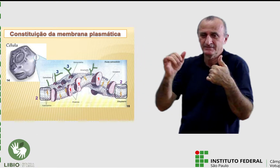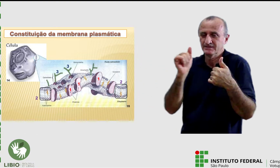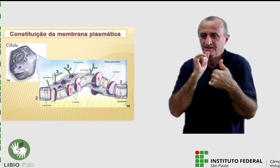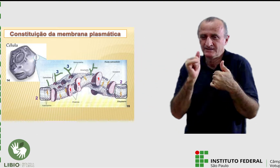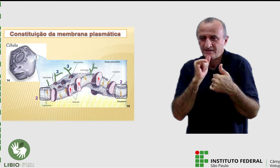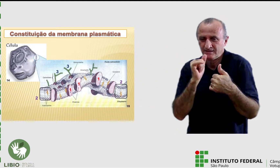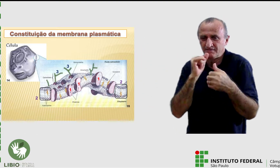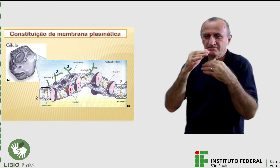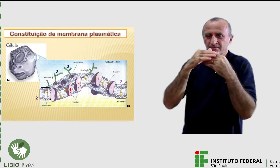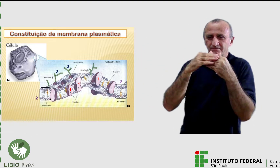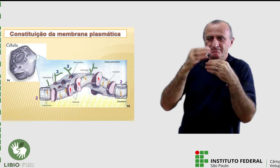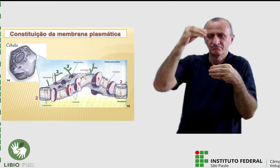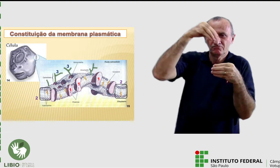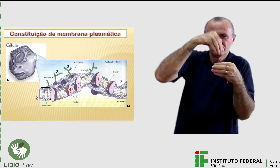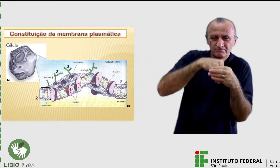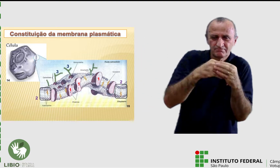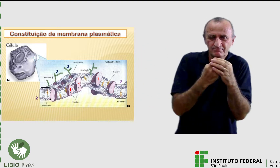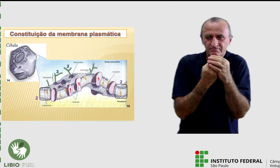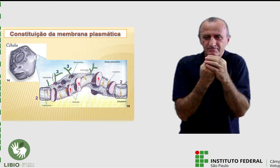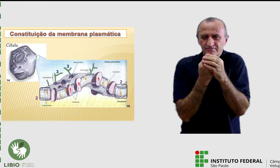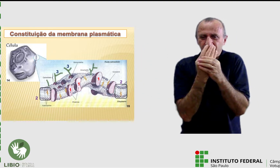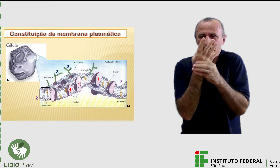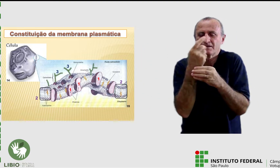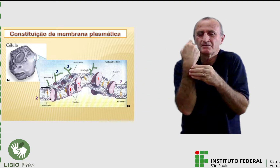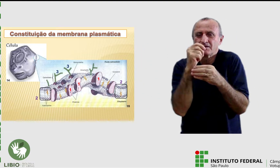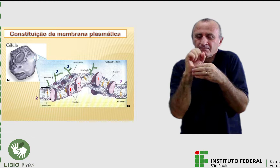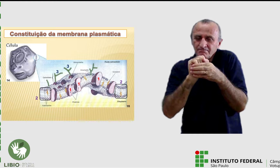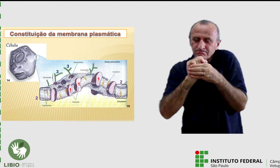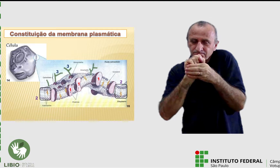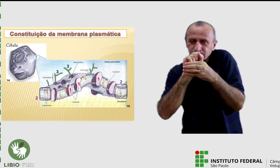no interior da célula e precisa ser eliminado.